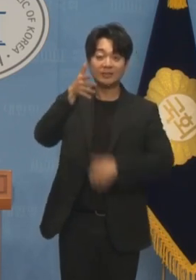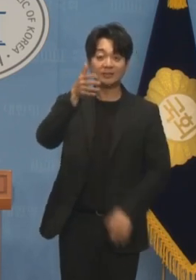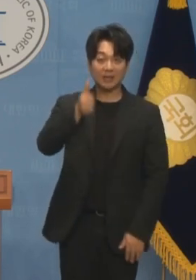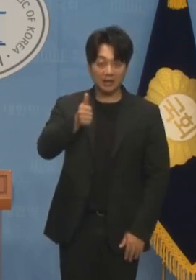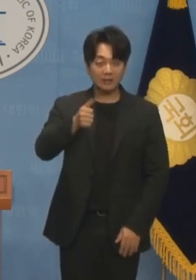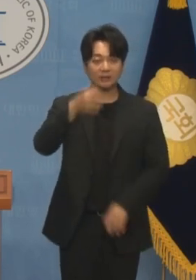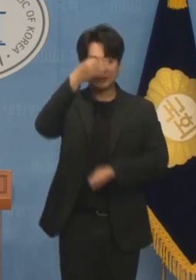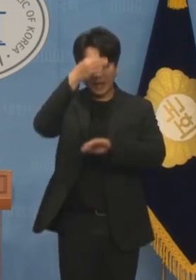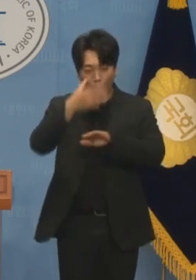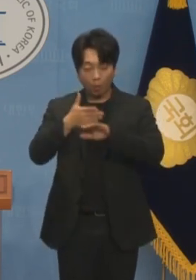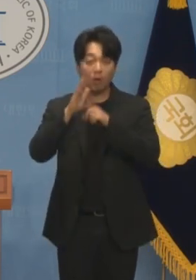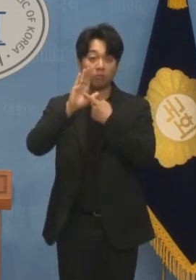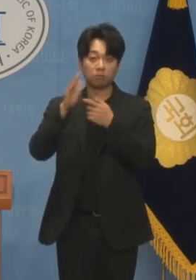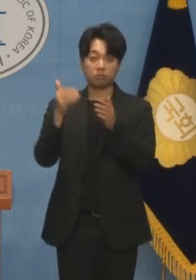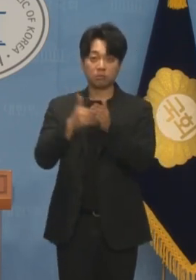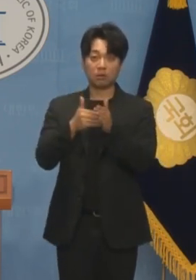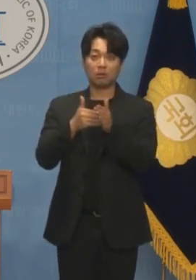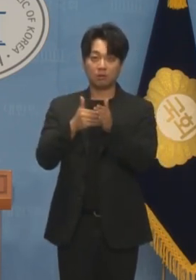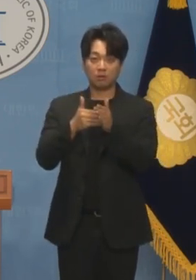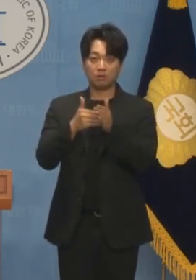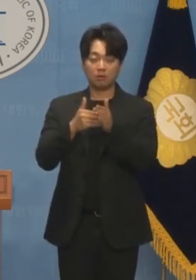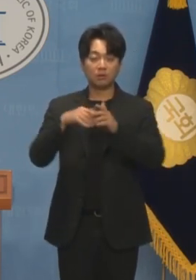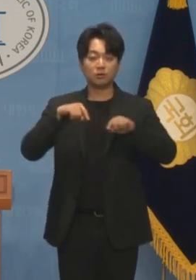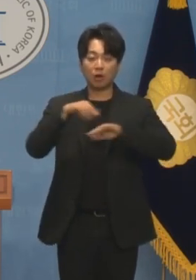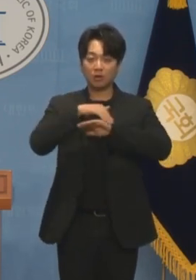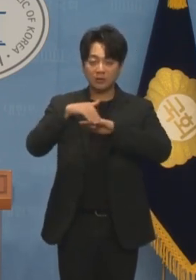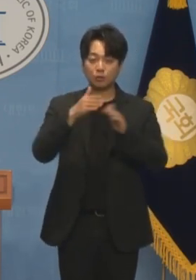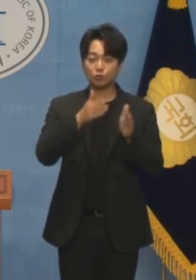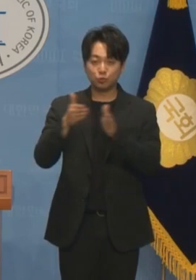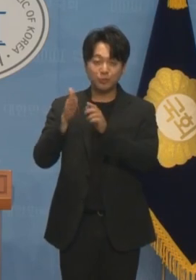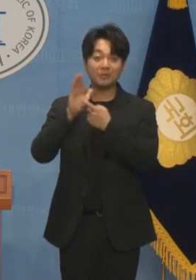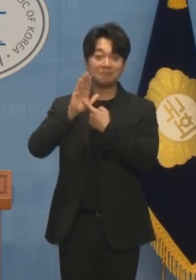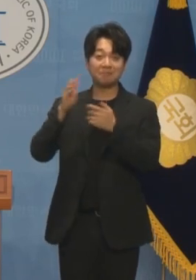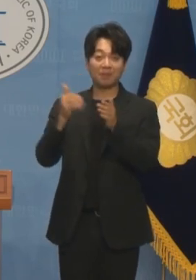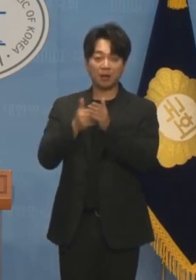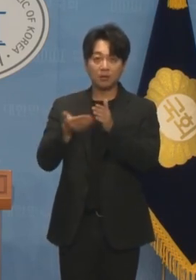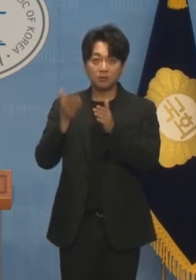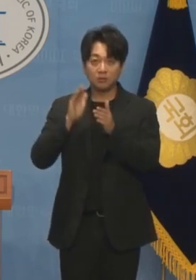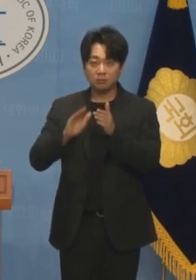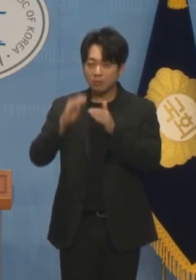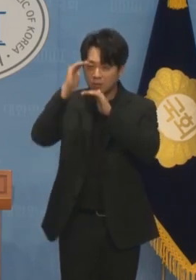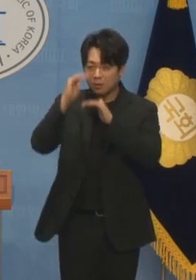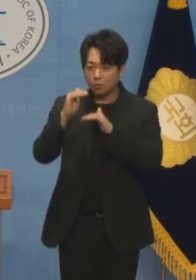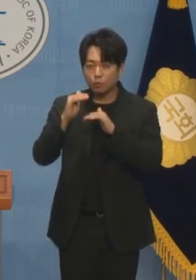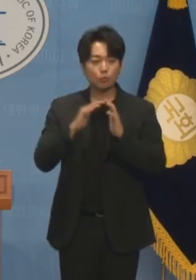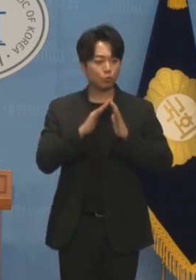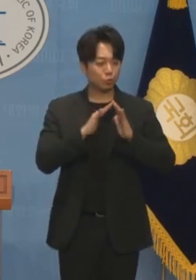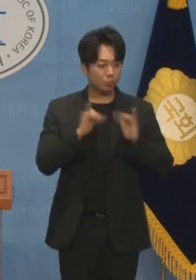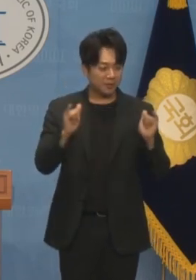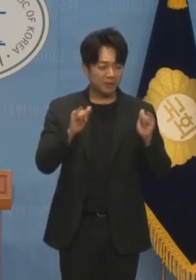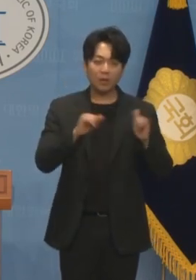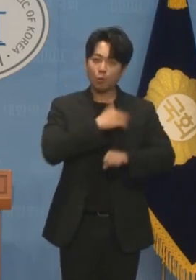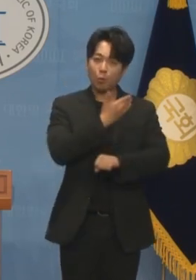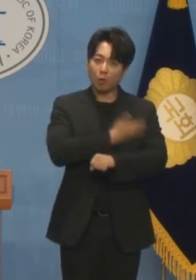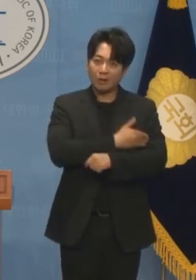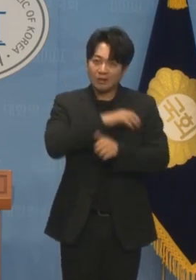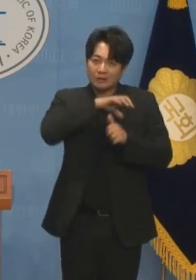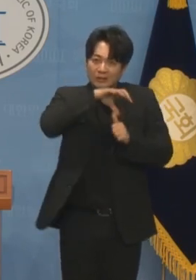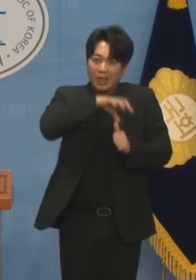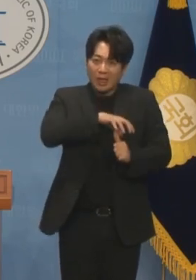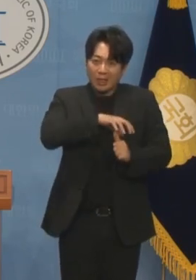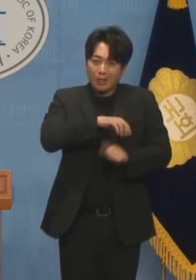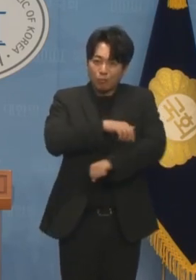안전 문제를 해결하려고 정책을 준비했지만 소비자의 선택권을 제한해 국민들이 불편할 거란 점을 고려하지